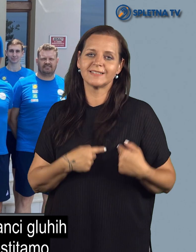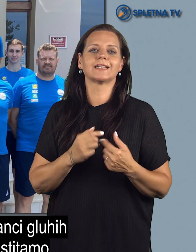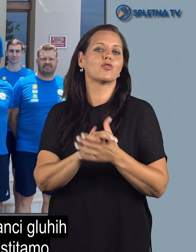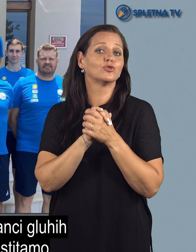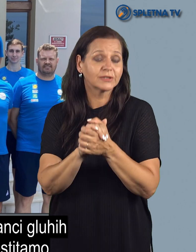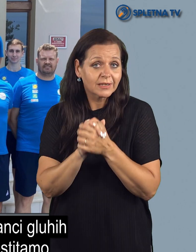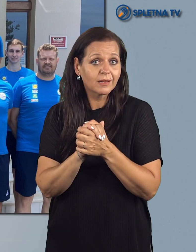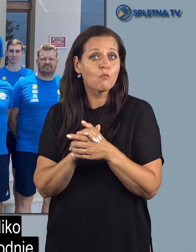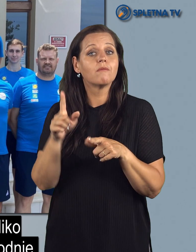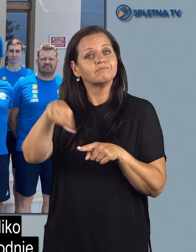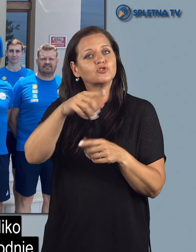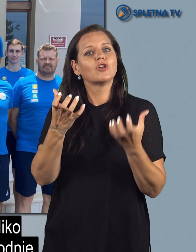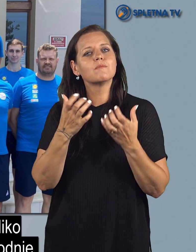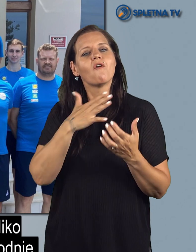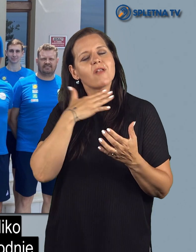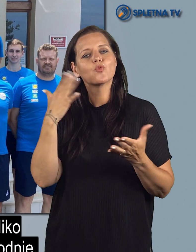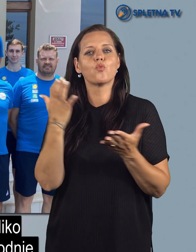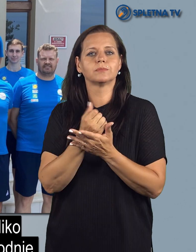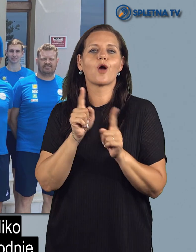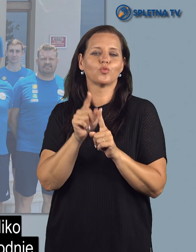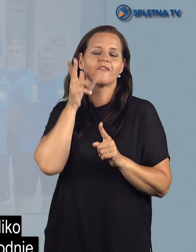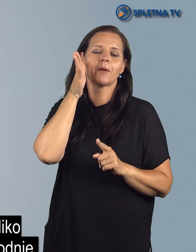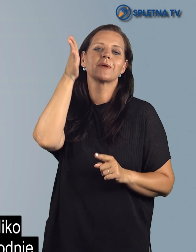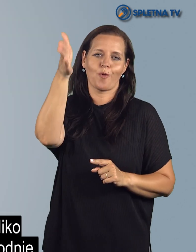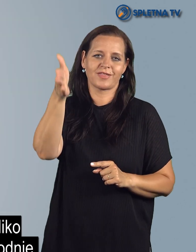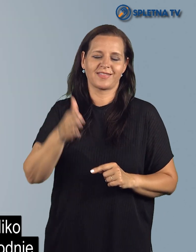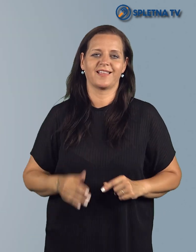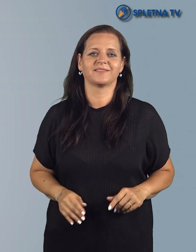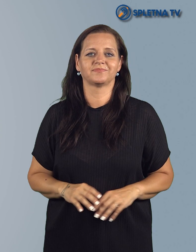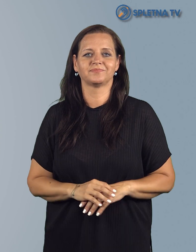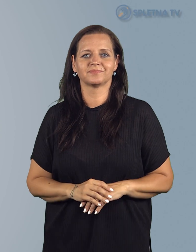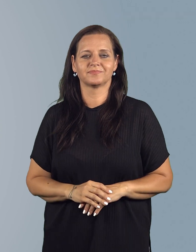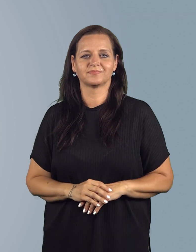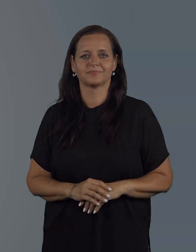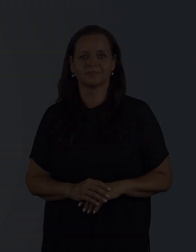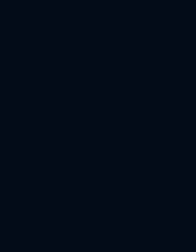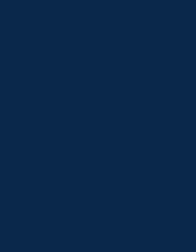gluhih Slovenije iskreno čestitamo in jim želimo veliko uspeha tudi v prihodnje.